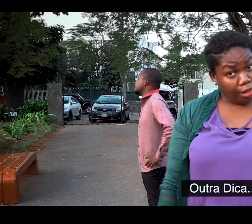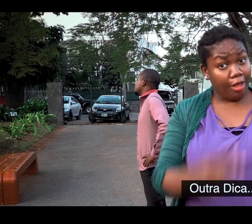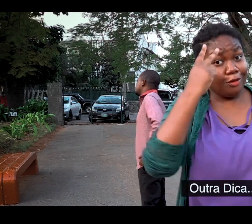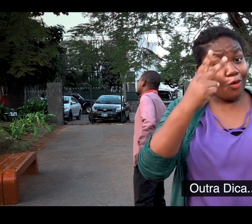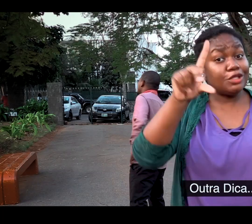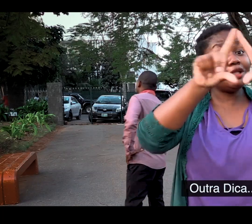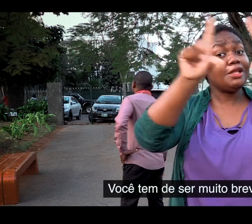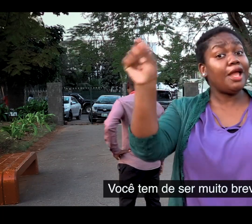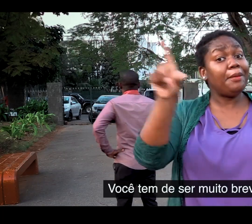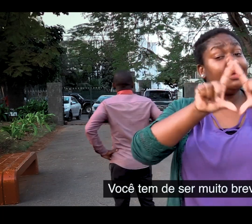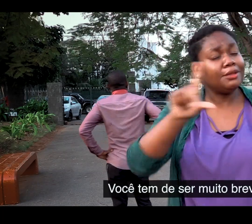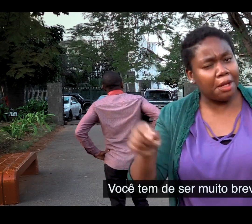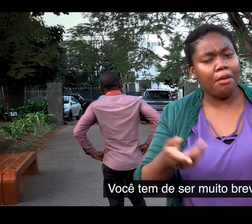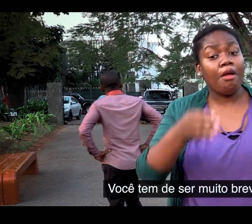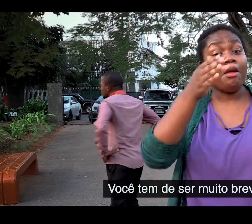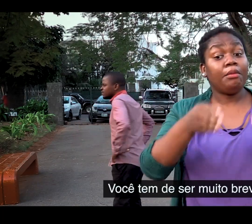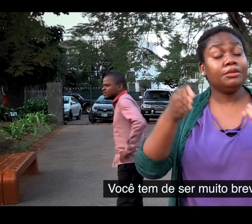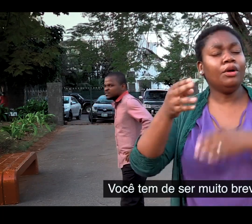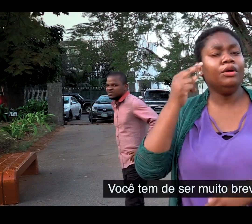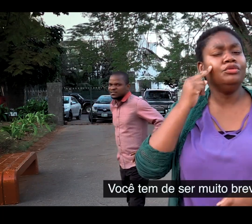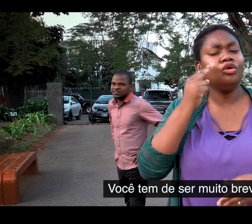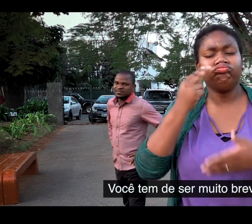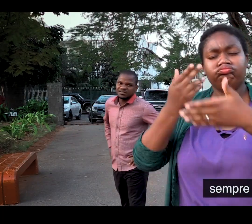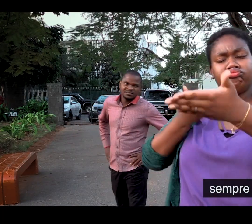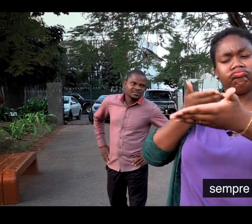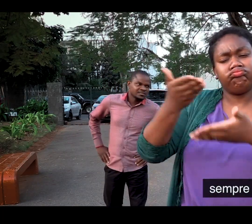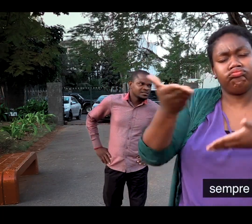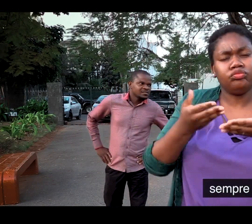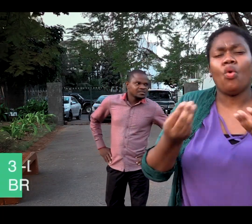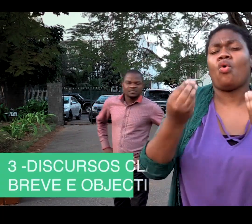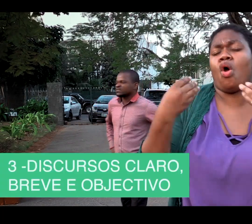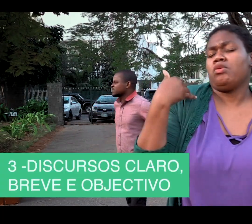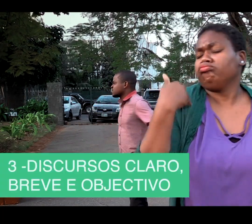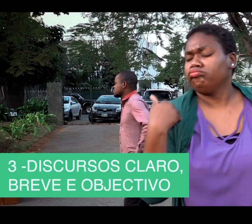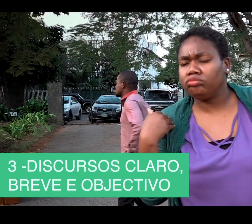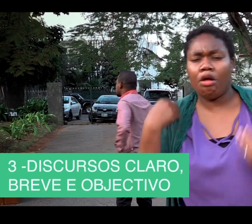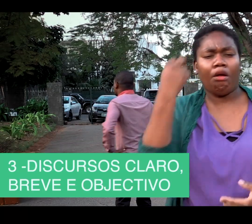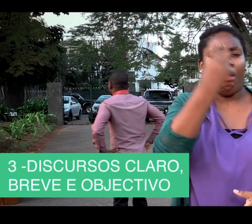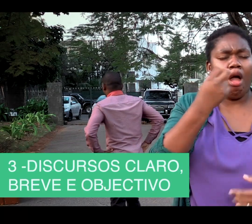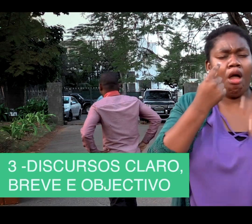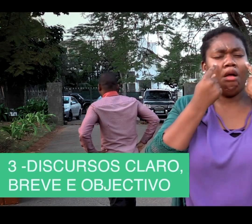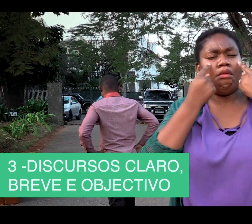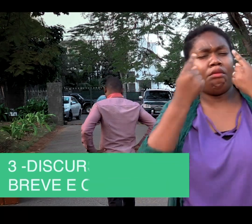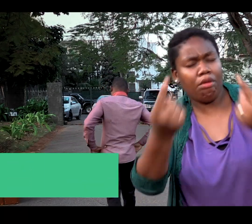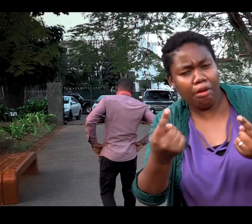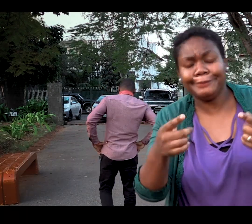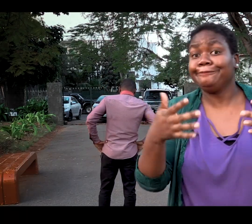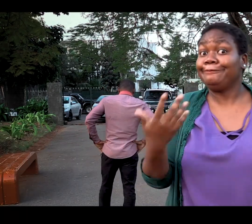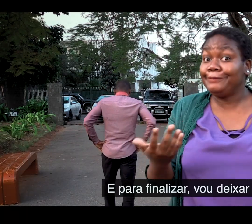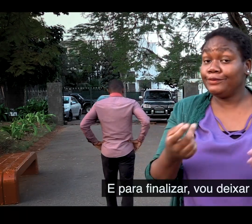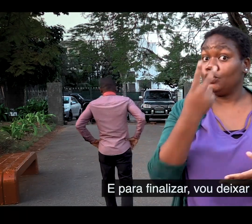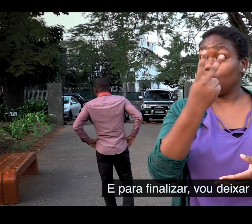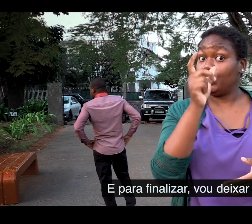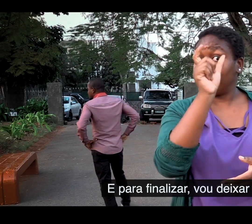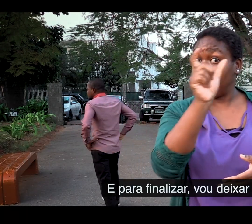Outra dica: você tem de ser muito breve nos discursos. Sempre fale frases curtas, simples e diretas.